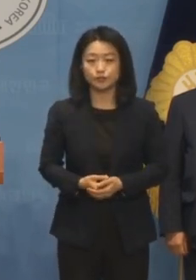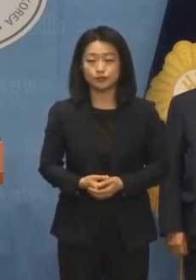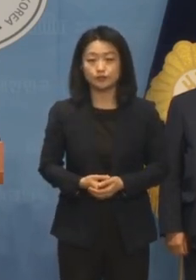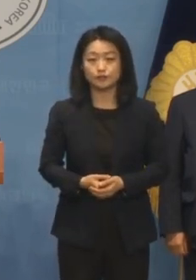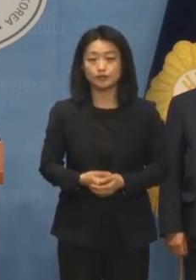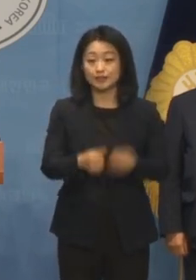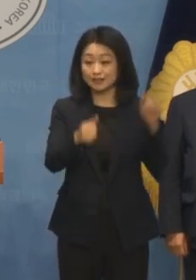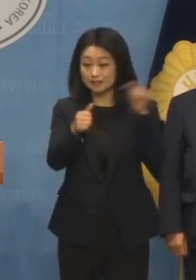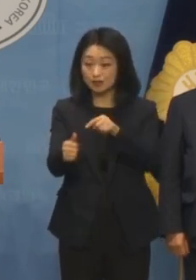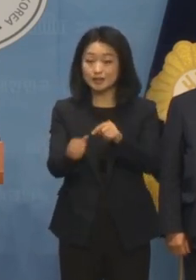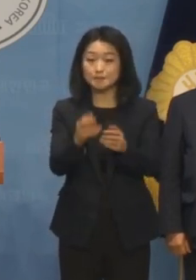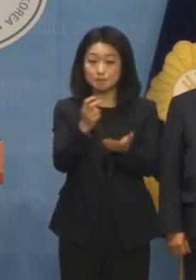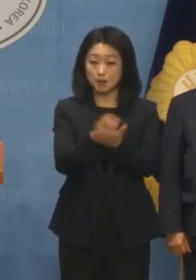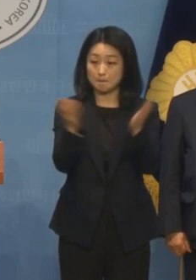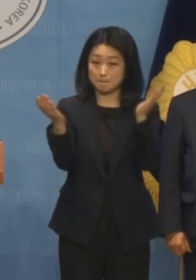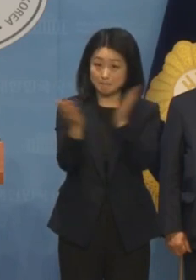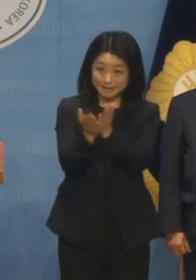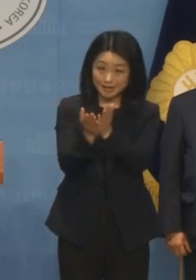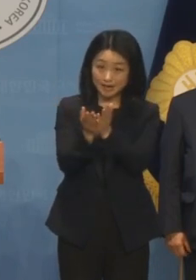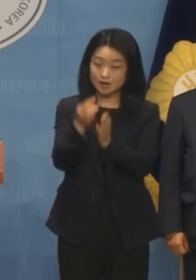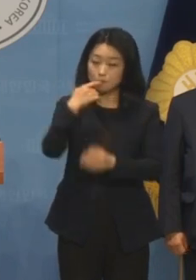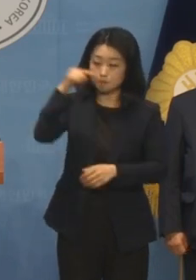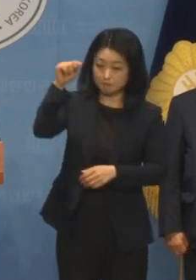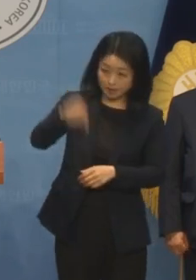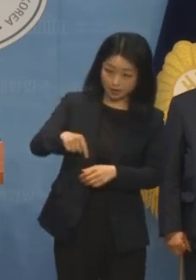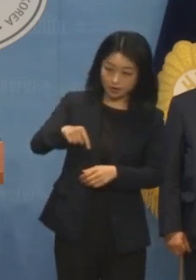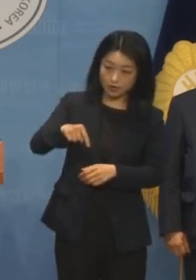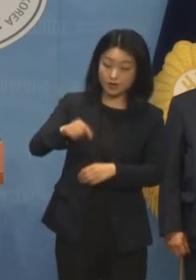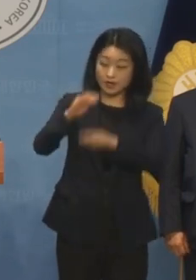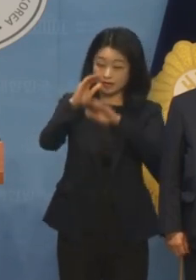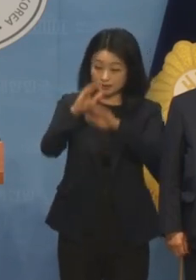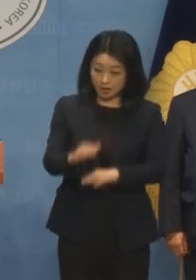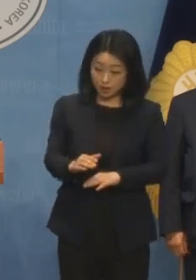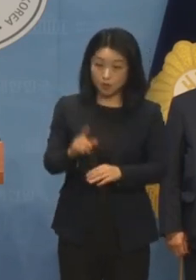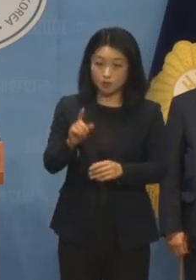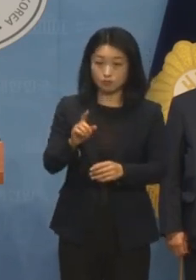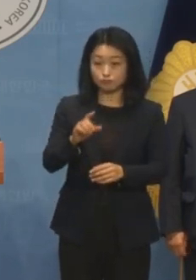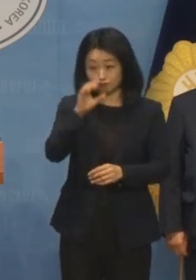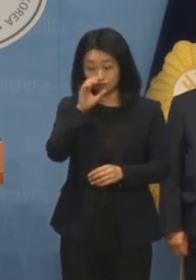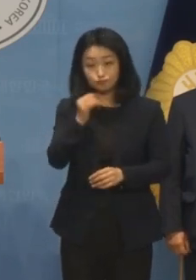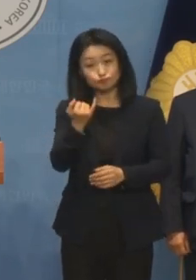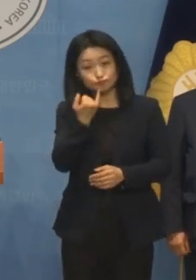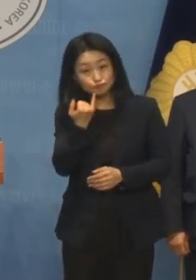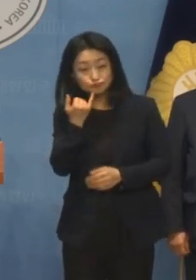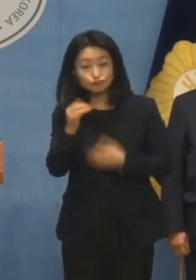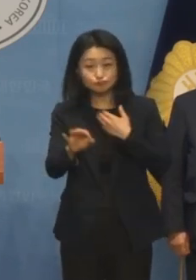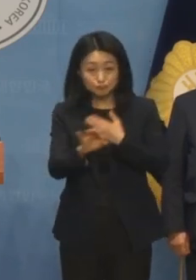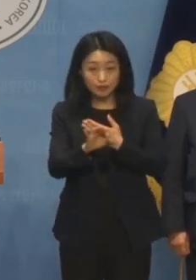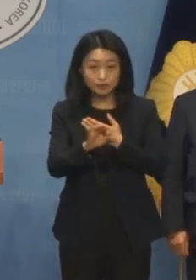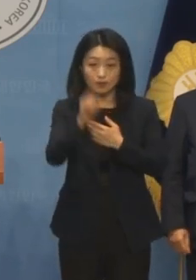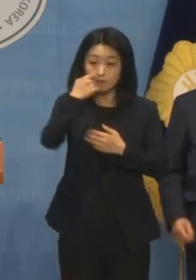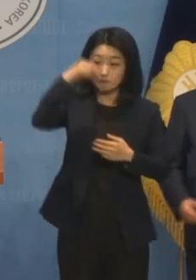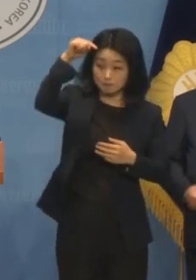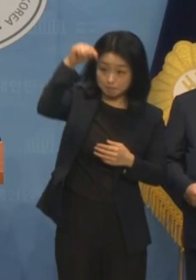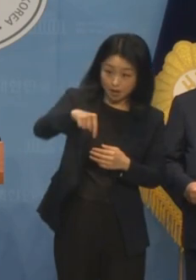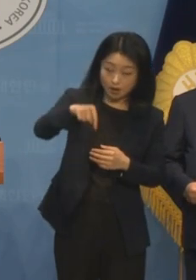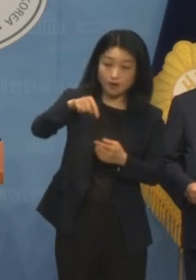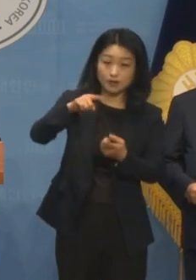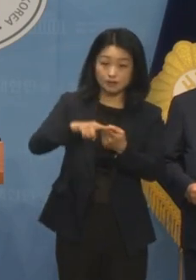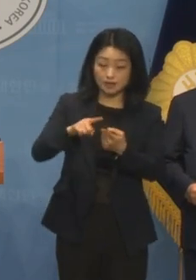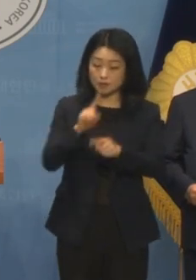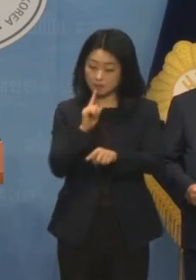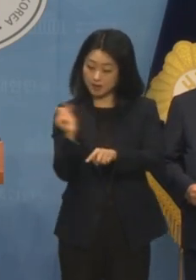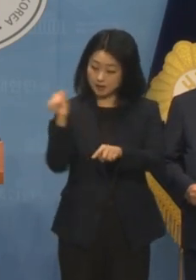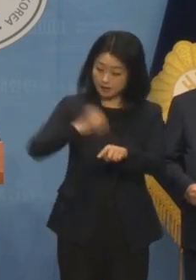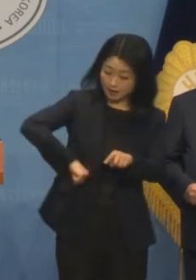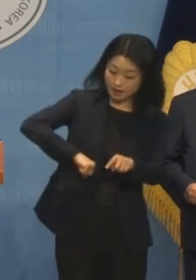그 지시가 적법한 지휘권 행사이고 그 내용이 부당하지 않았다면 상관의 지휘 명령에